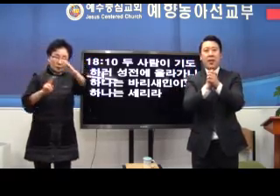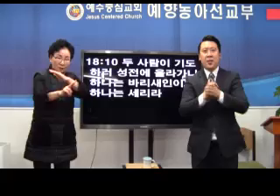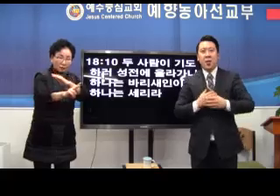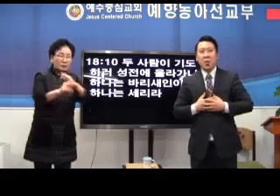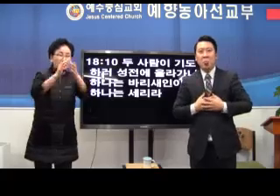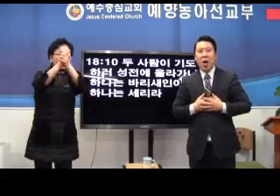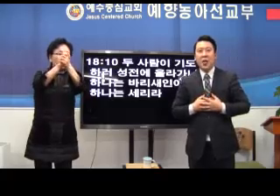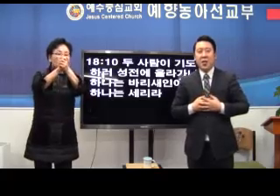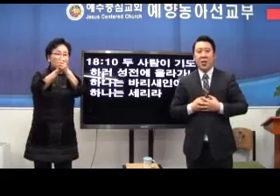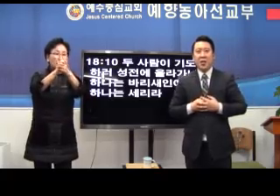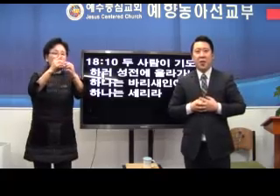하나는 바리새인이에요.